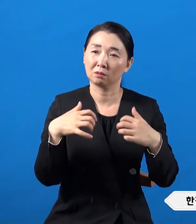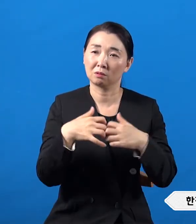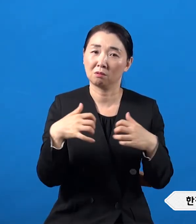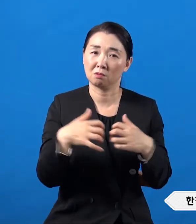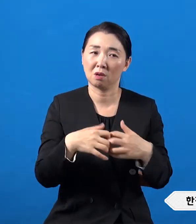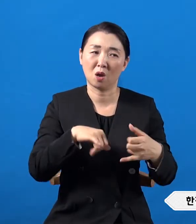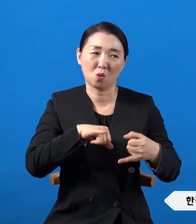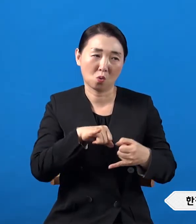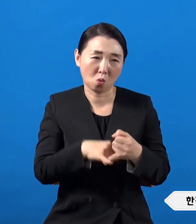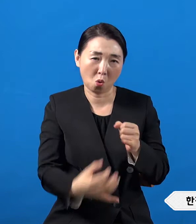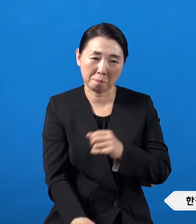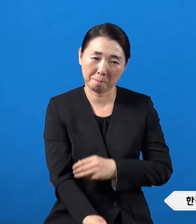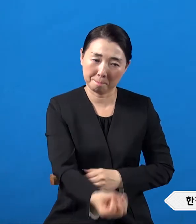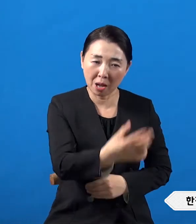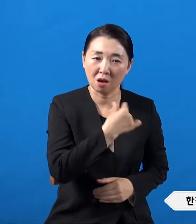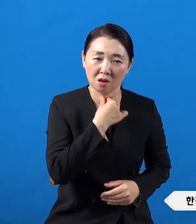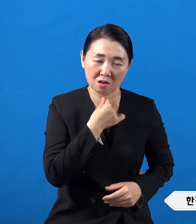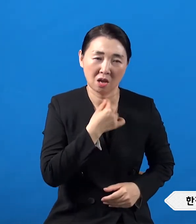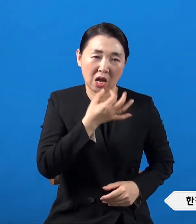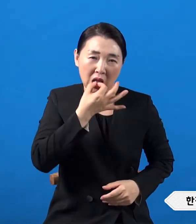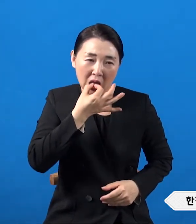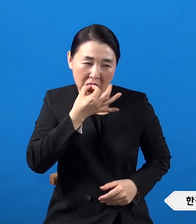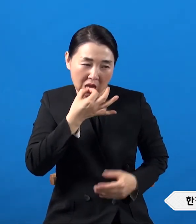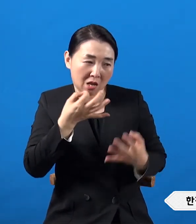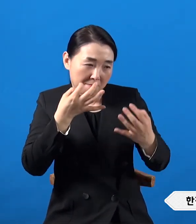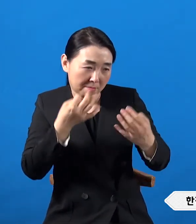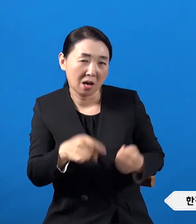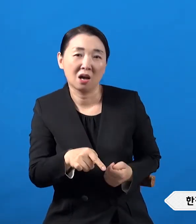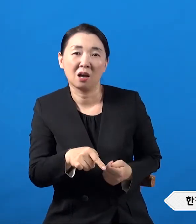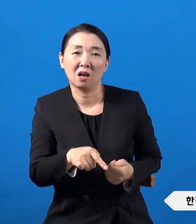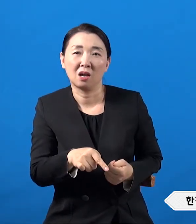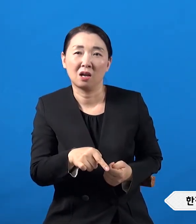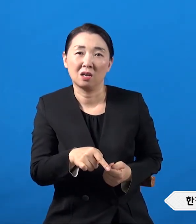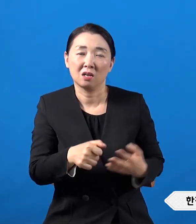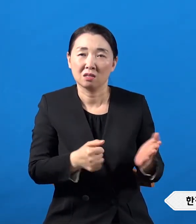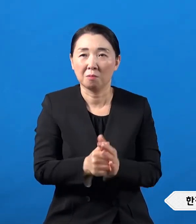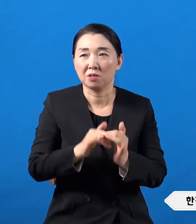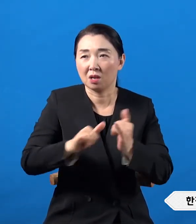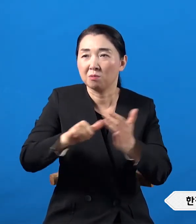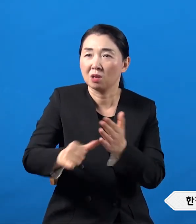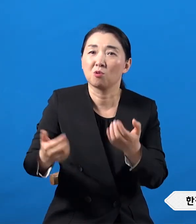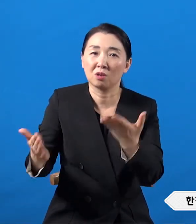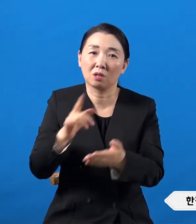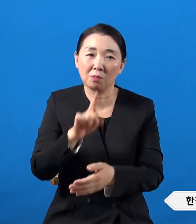전쟁에 꼭 이겨야 되겠다는 욕심이 그를 그렇게 만든 것이죠.